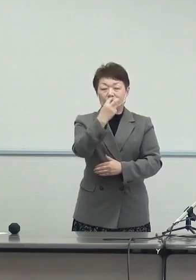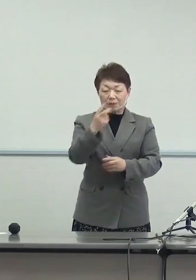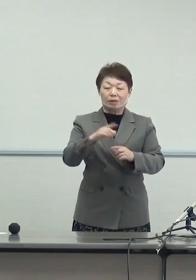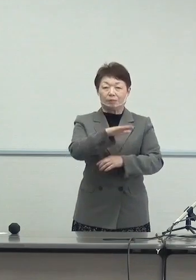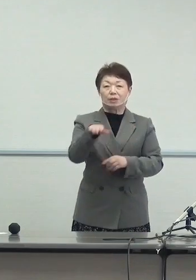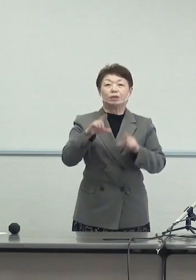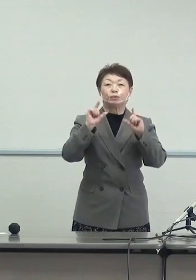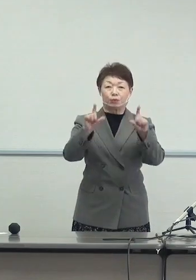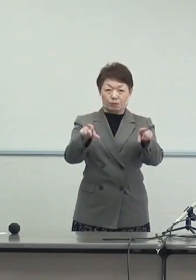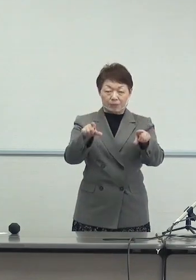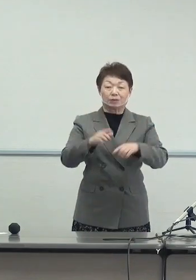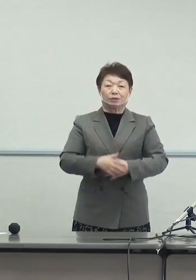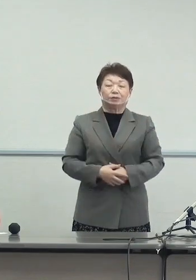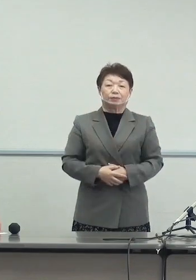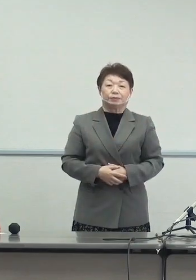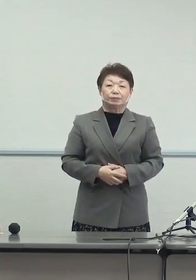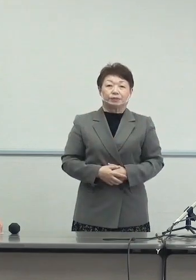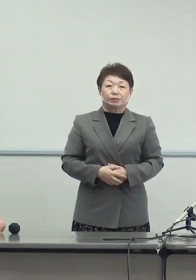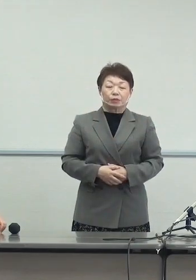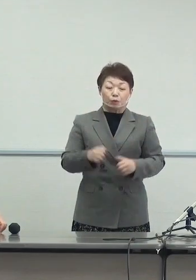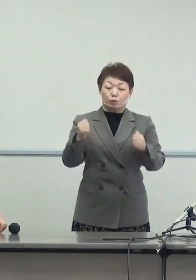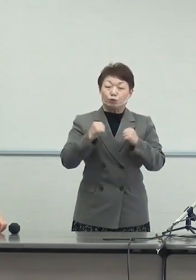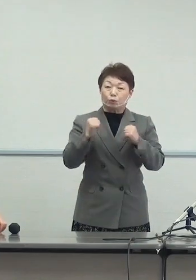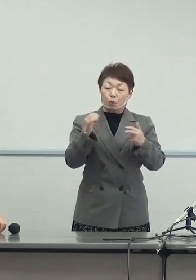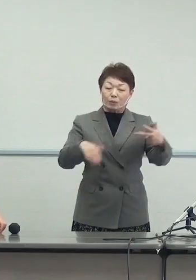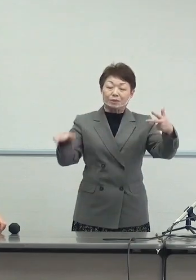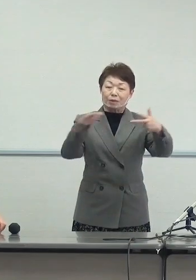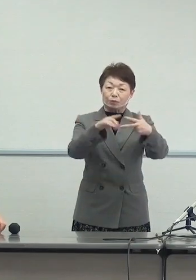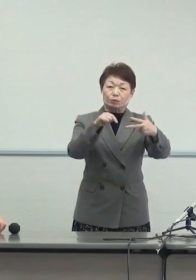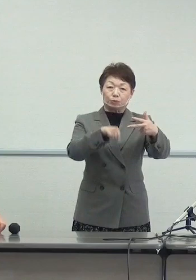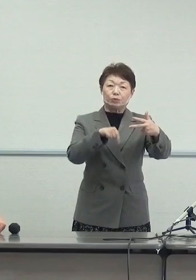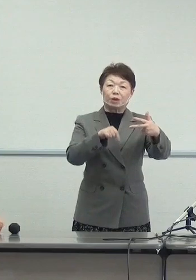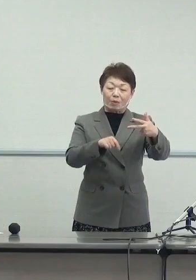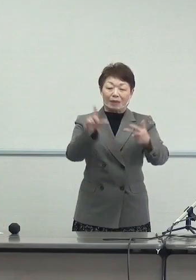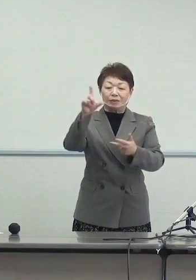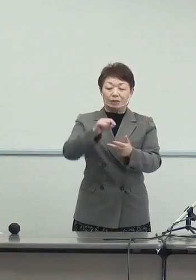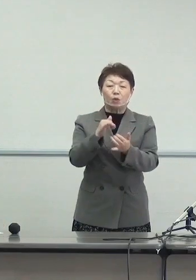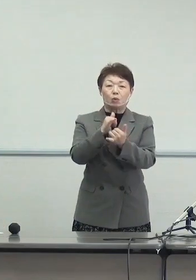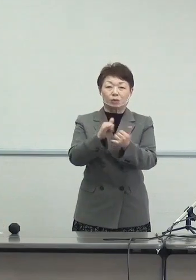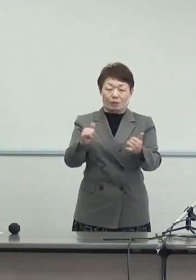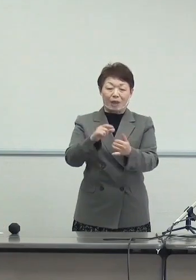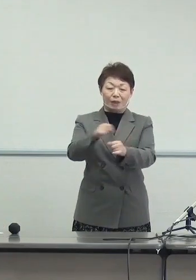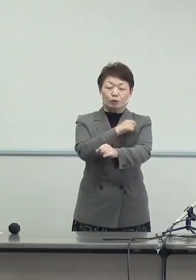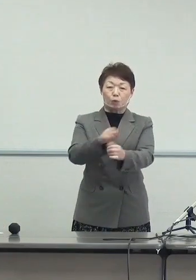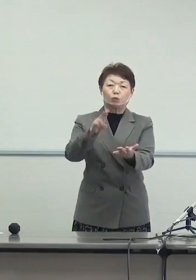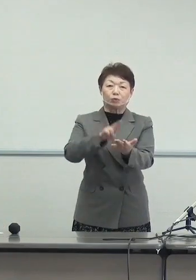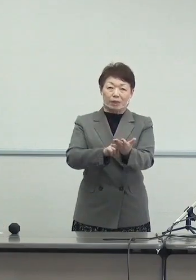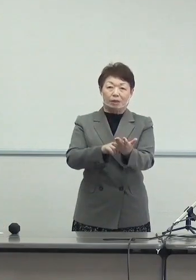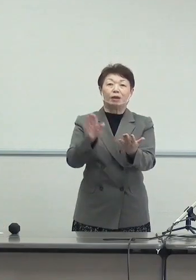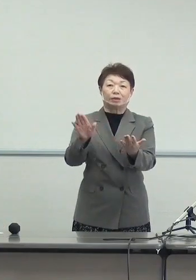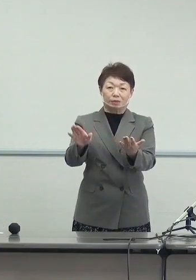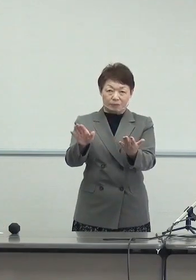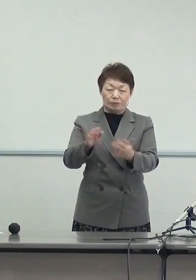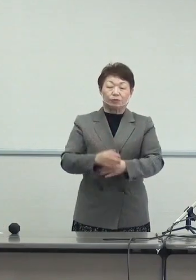告を申し上げます。なおこの運動施設につきましては利用者の方を特定をしております